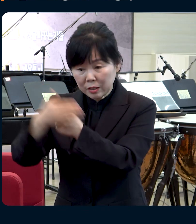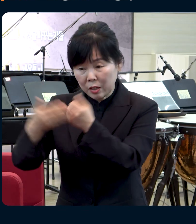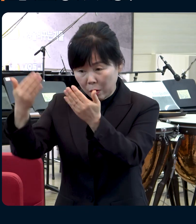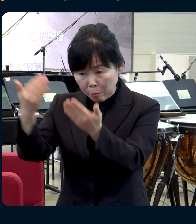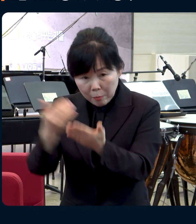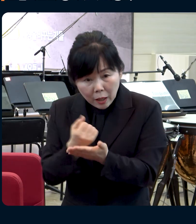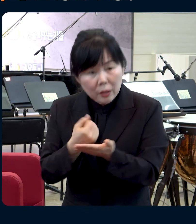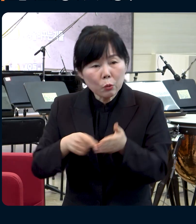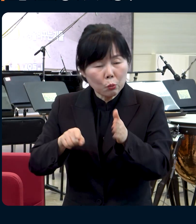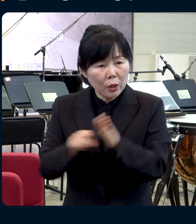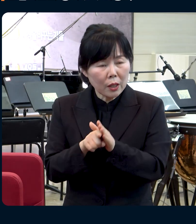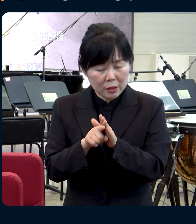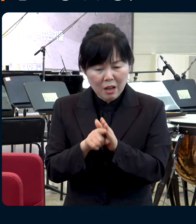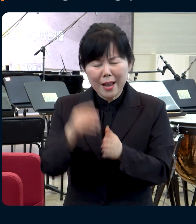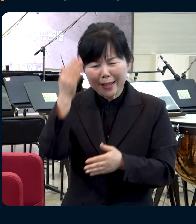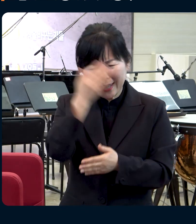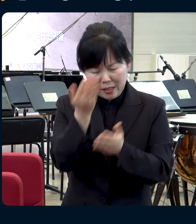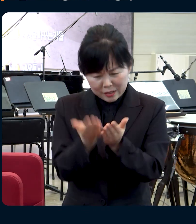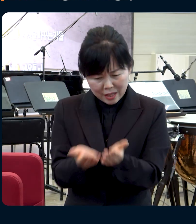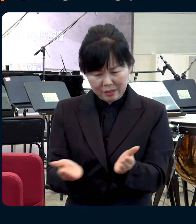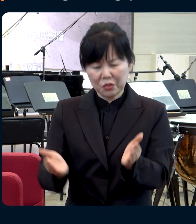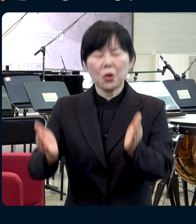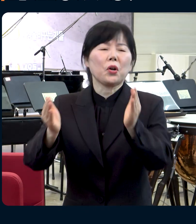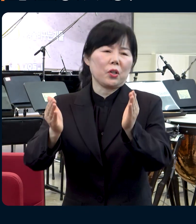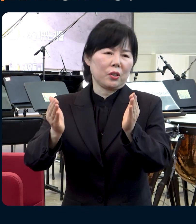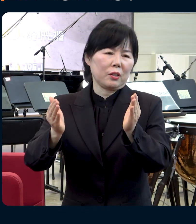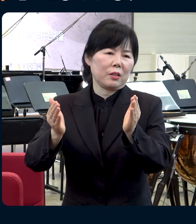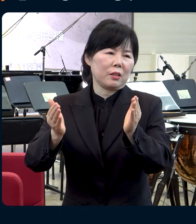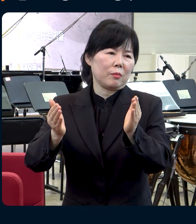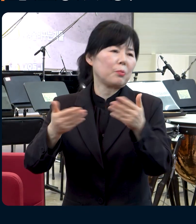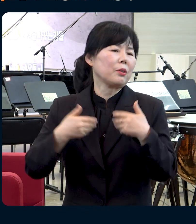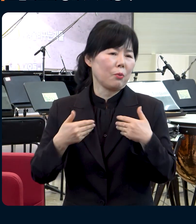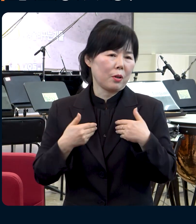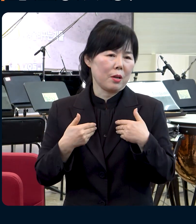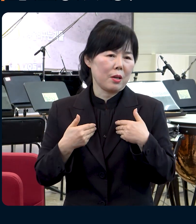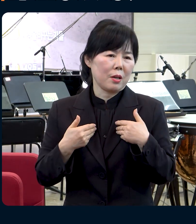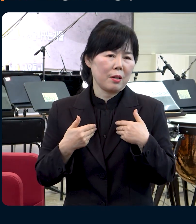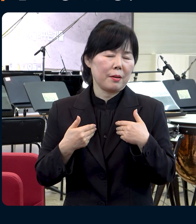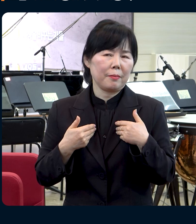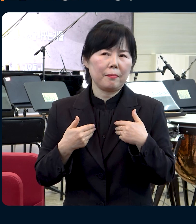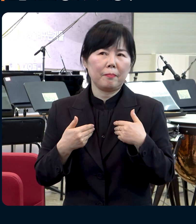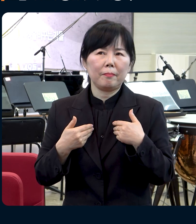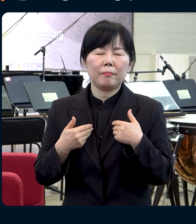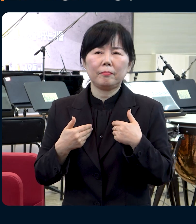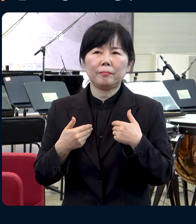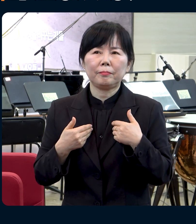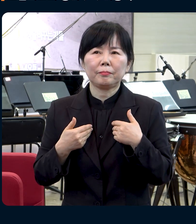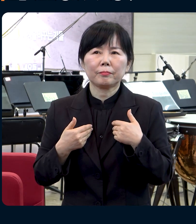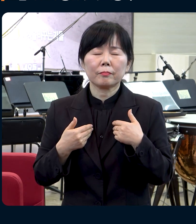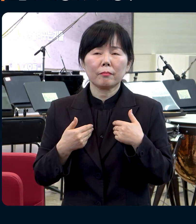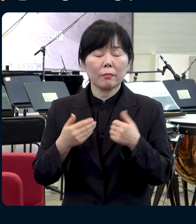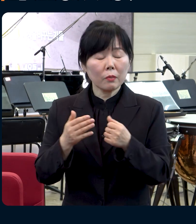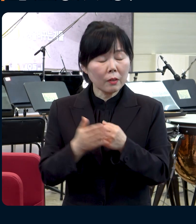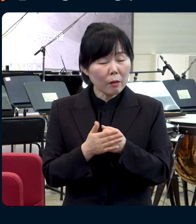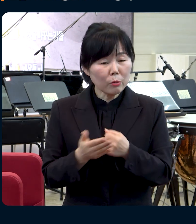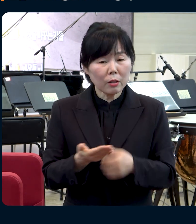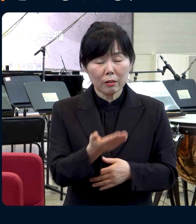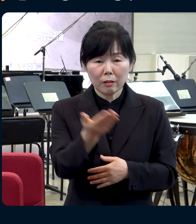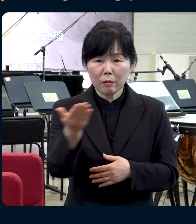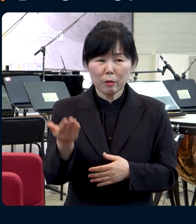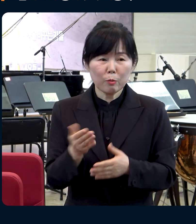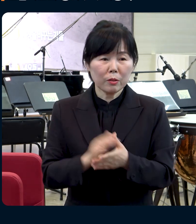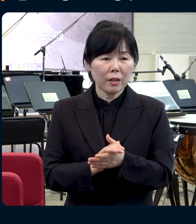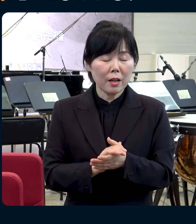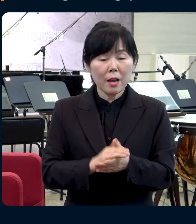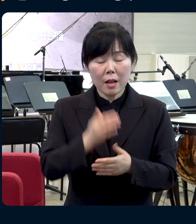그것을 오랫동안 담을 수 있고 또한 그 은혜를 나눌 수 있는 삶이 될 수 있는 것입니다. 자, 그렇다면 여러분, 우리가 어떻게